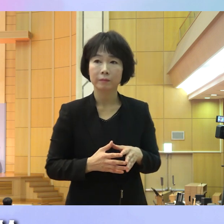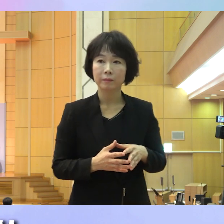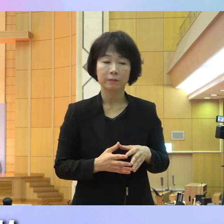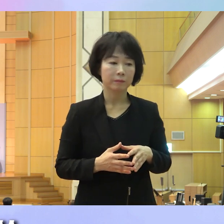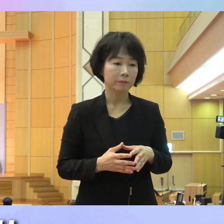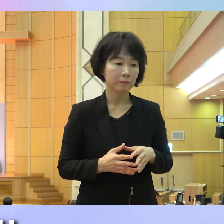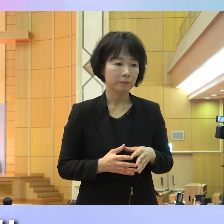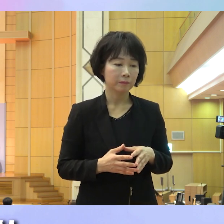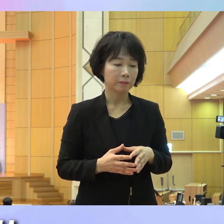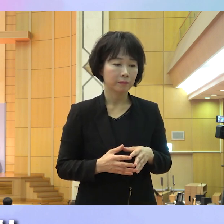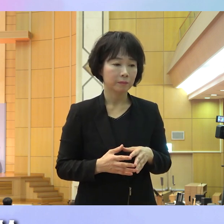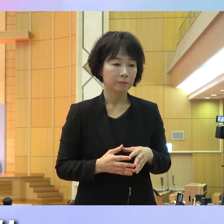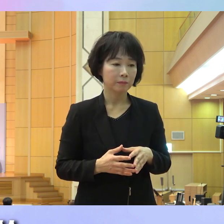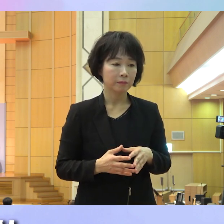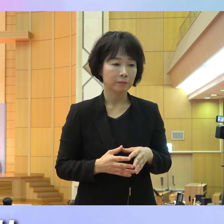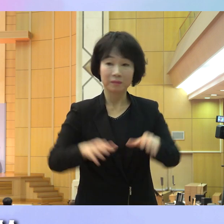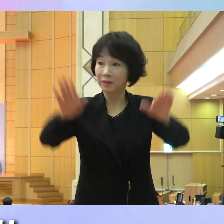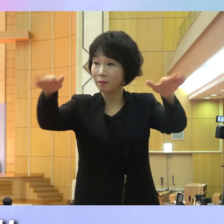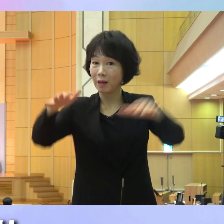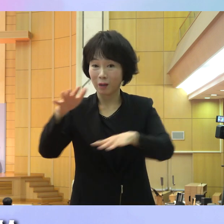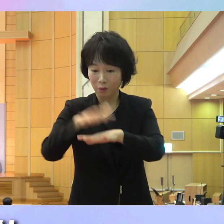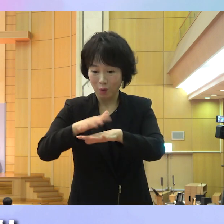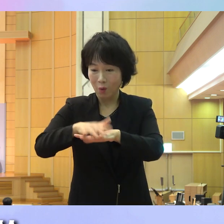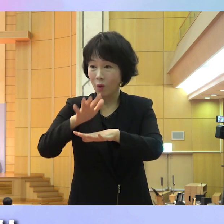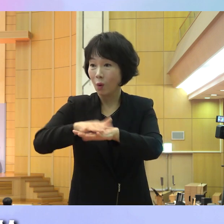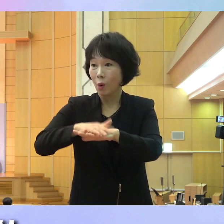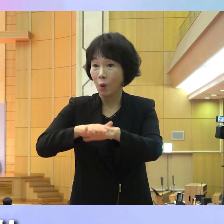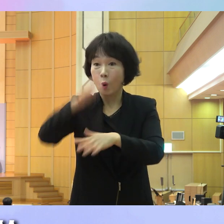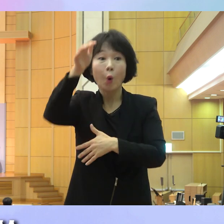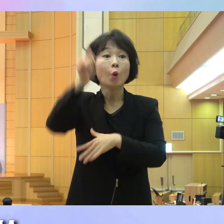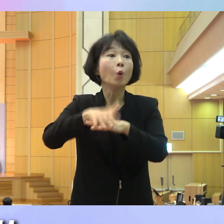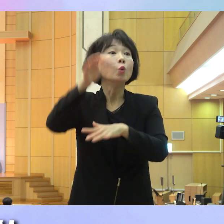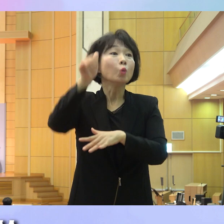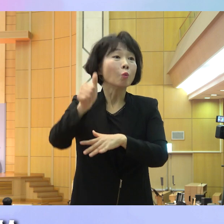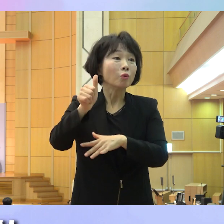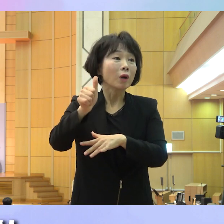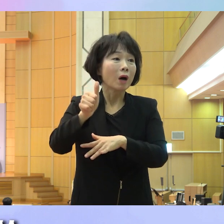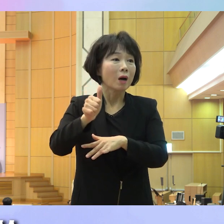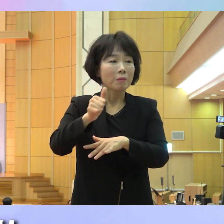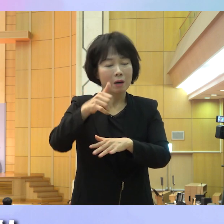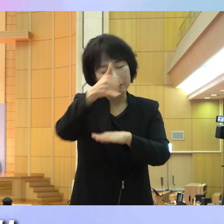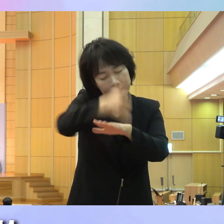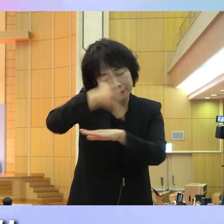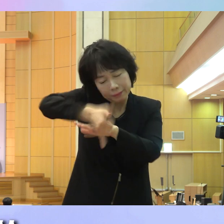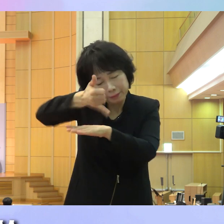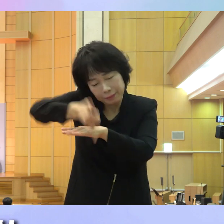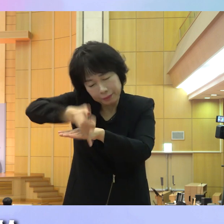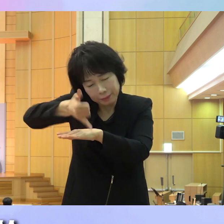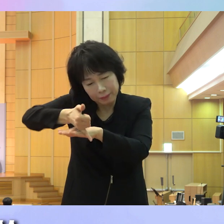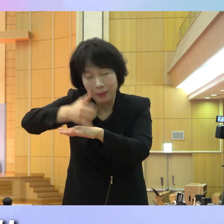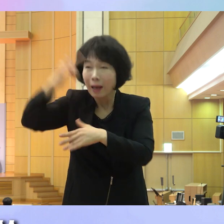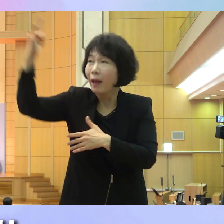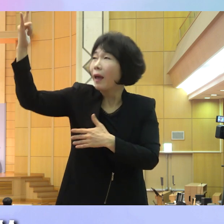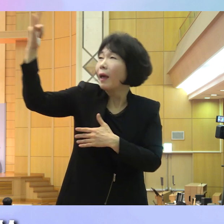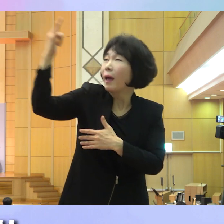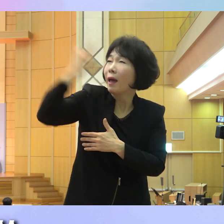햇볕이 따갑고 덥다고 해서 농사일 안 하는 게 아닙니다.